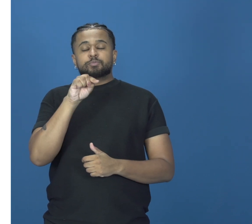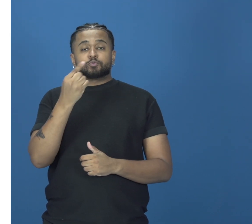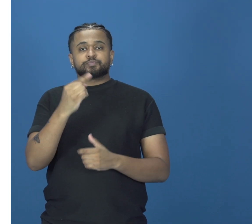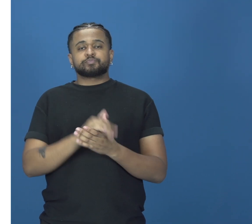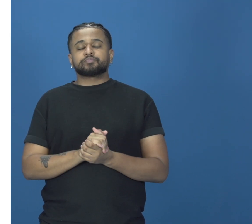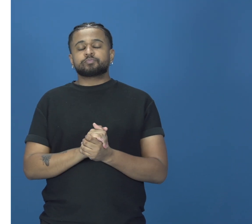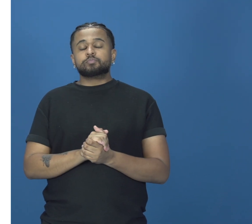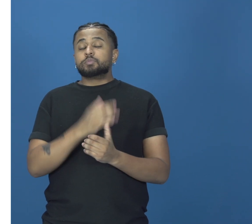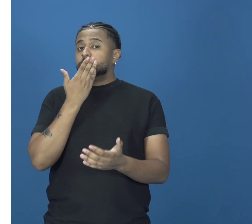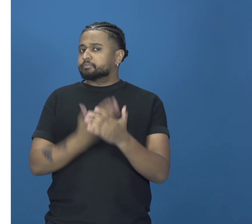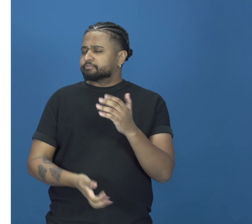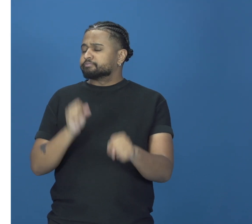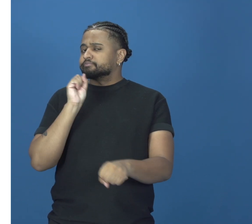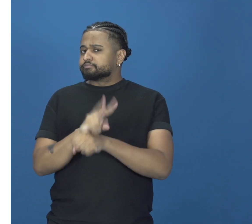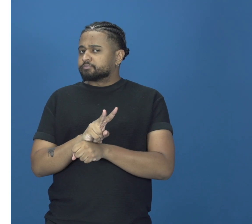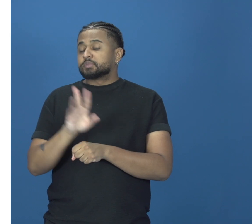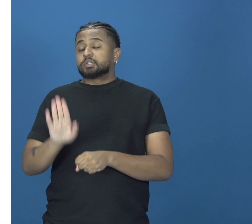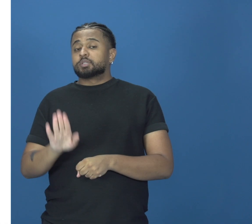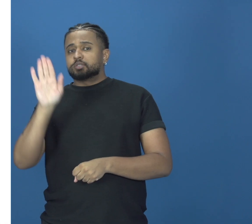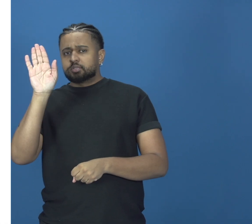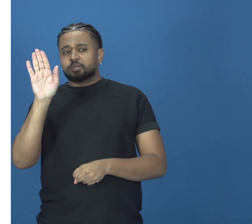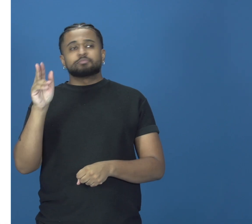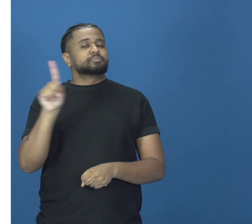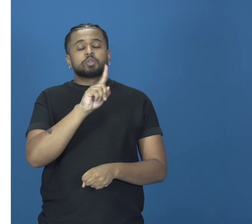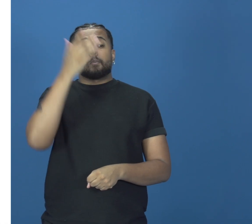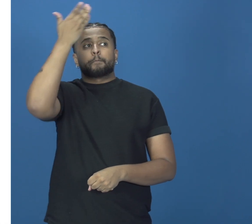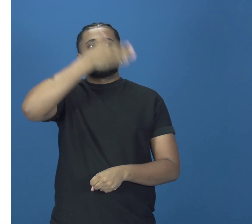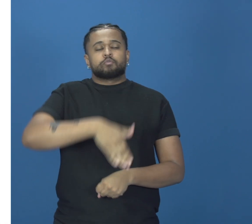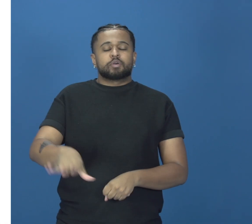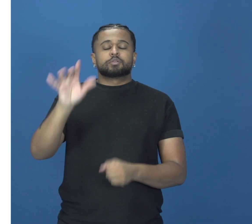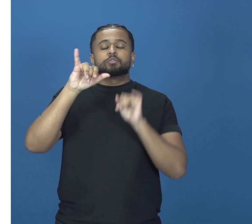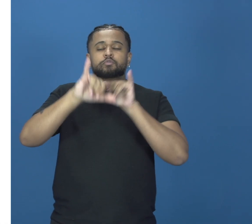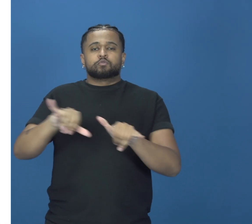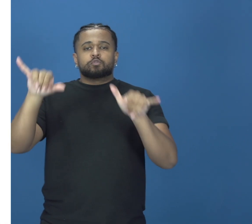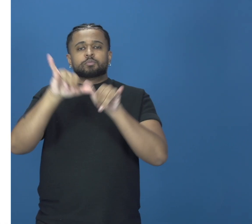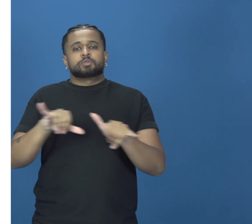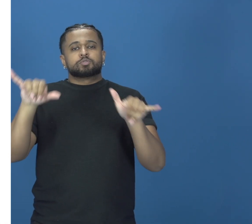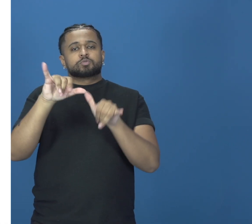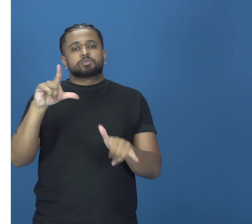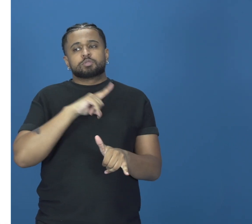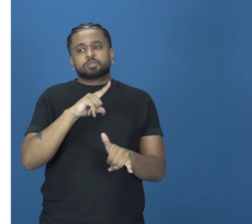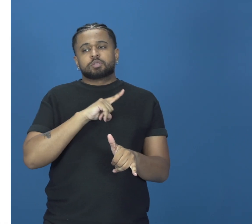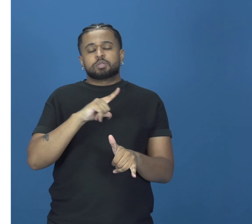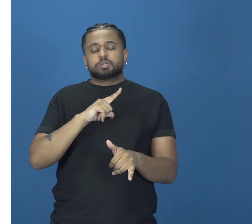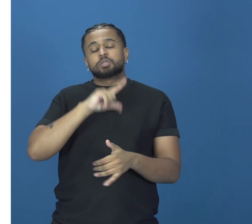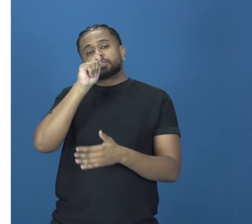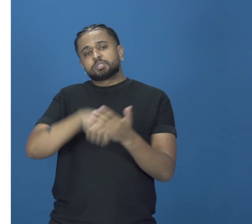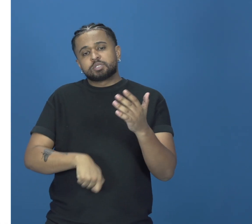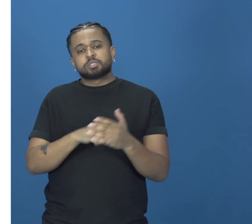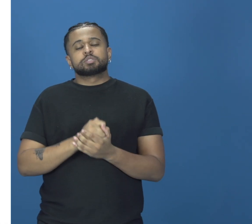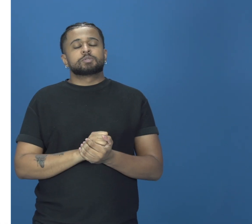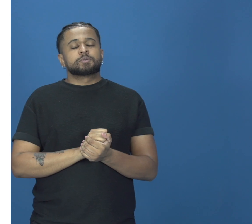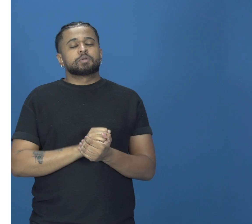10.1. Perderá o direito à vaga o candidato que não comprovar as informações declaradas no auto da